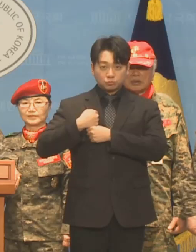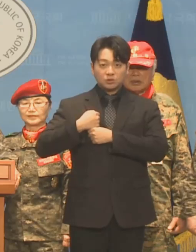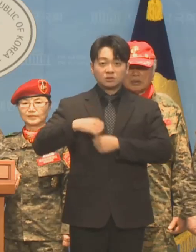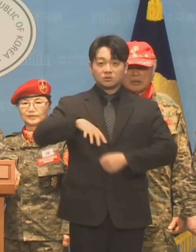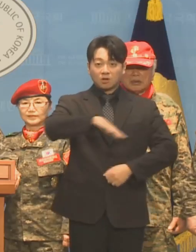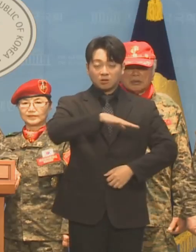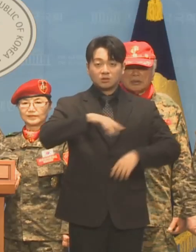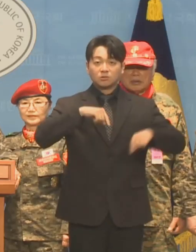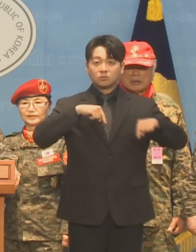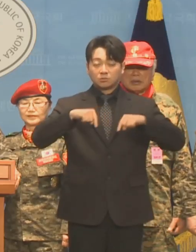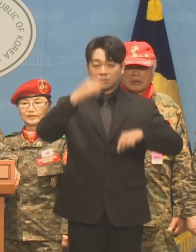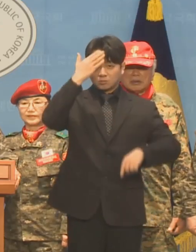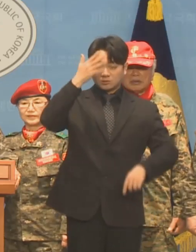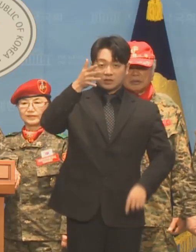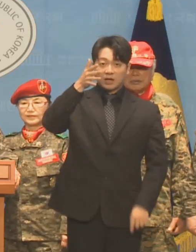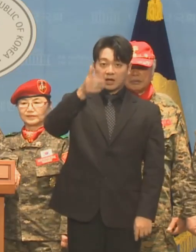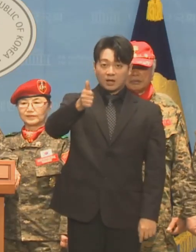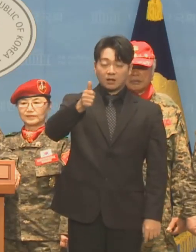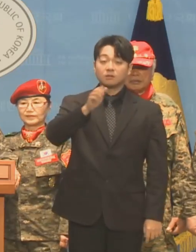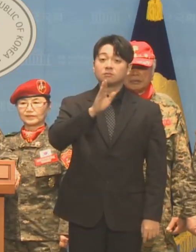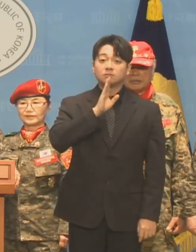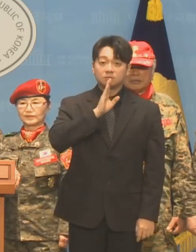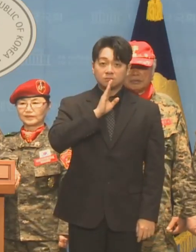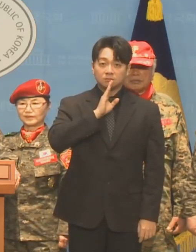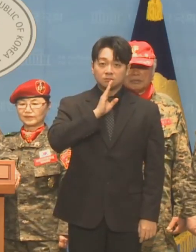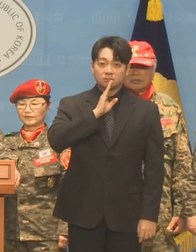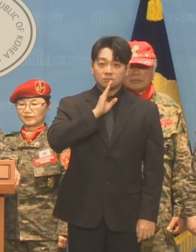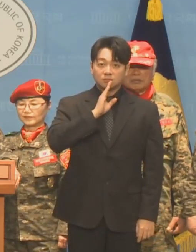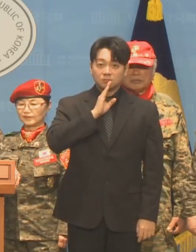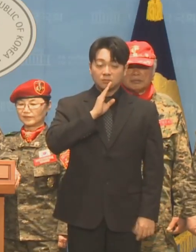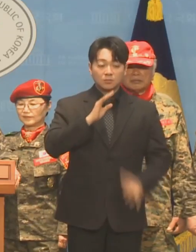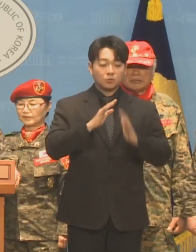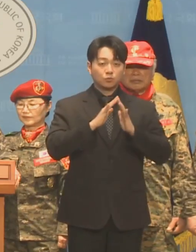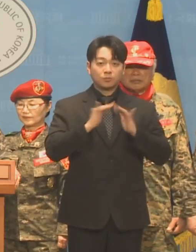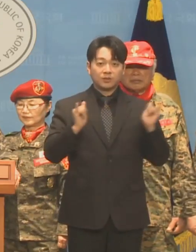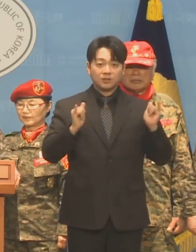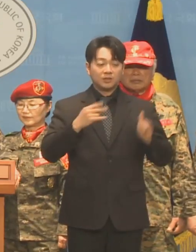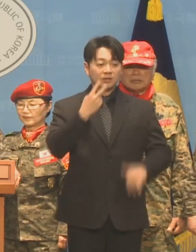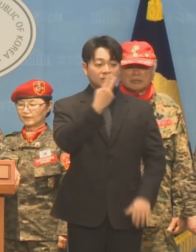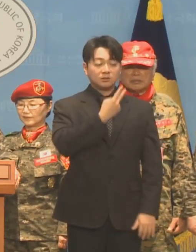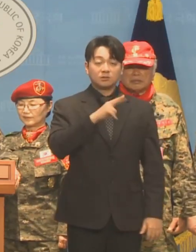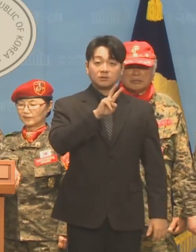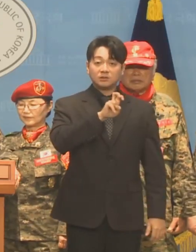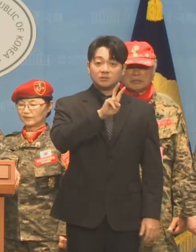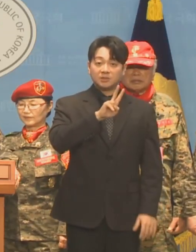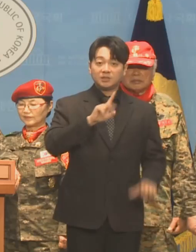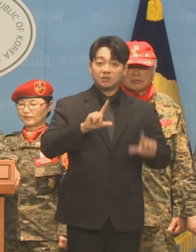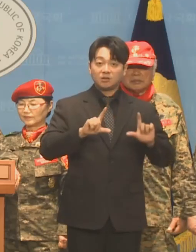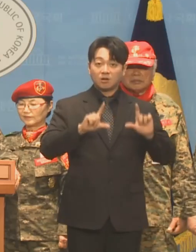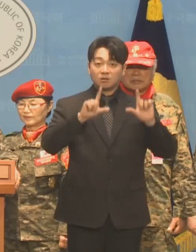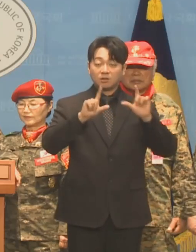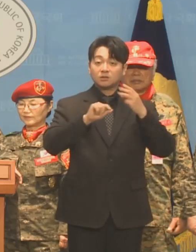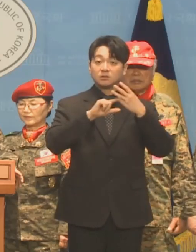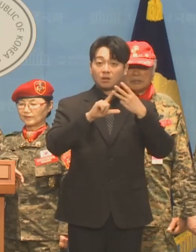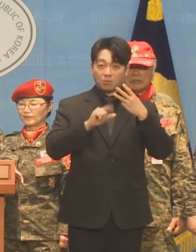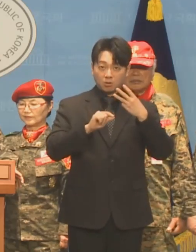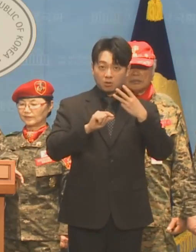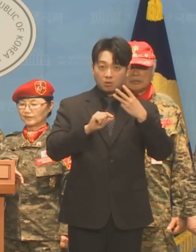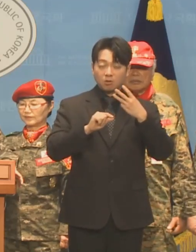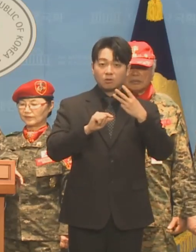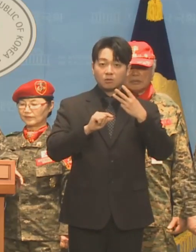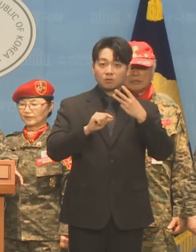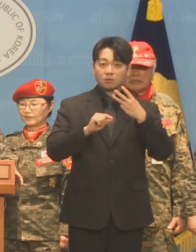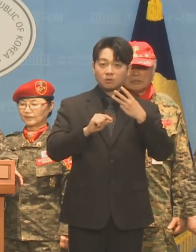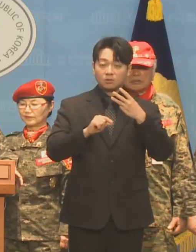통수권자로서 국민이 2022년 3월 9일 직접 선거를 통하여